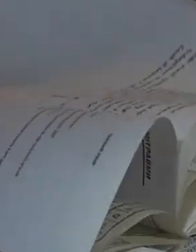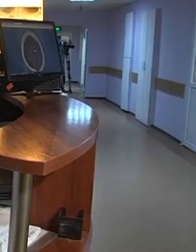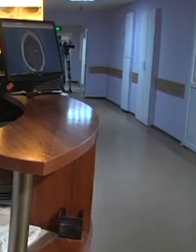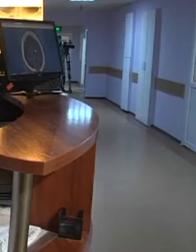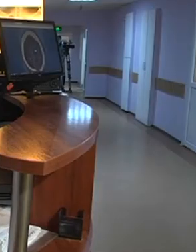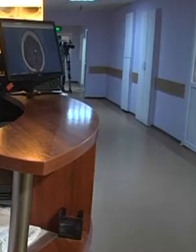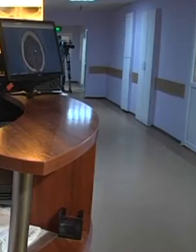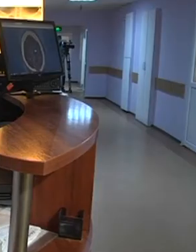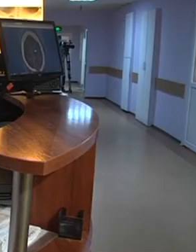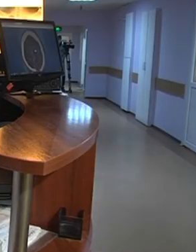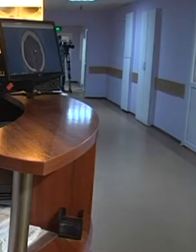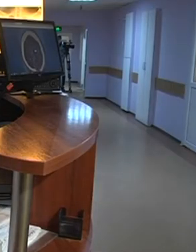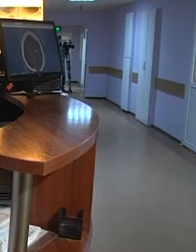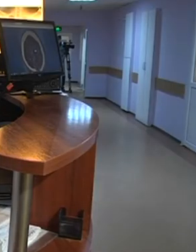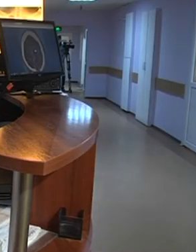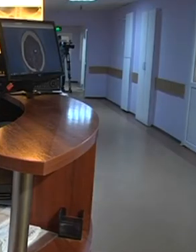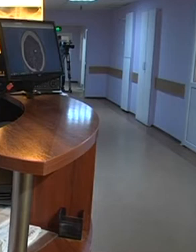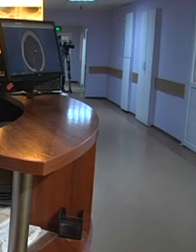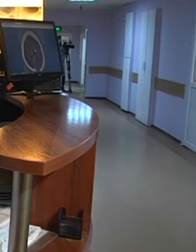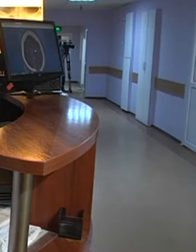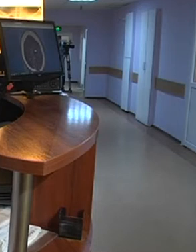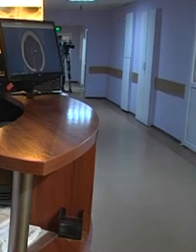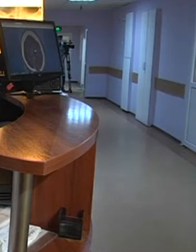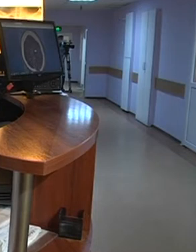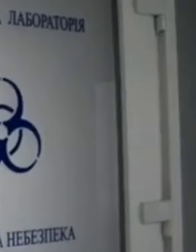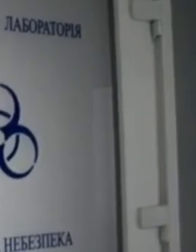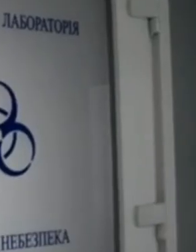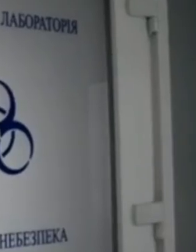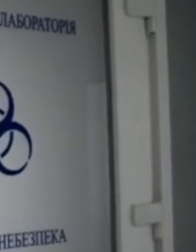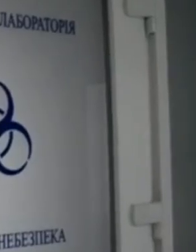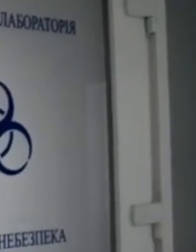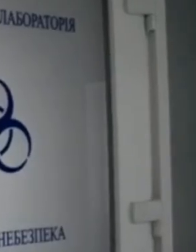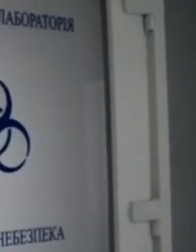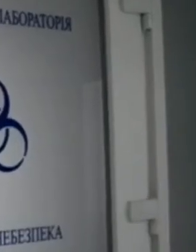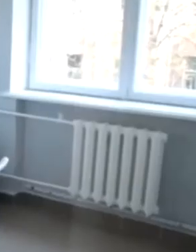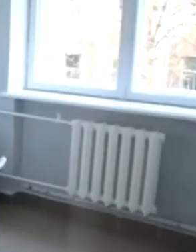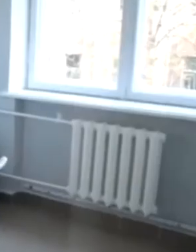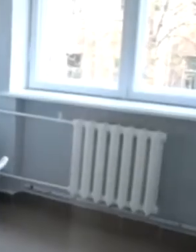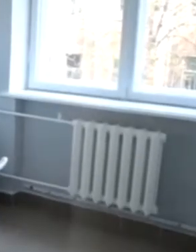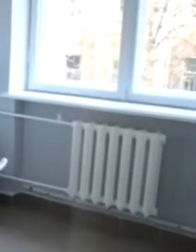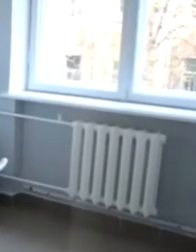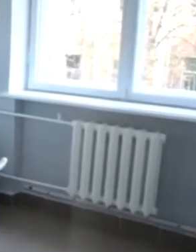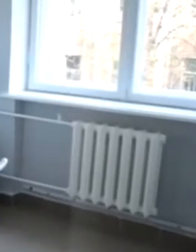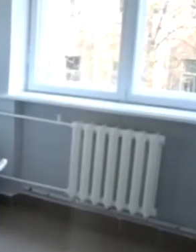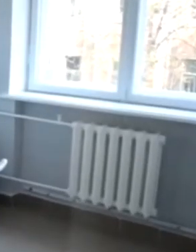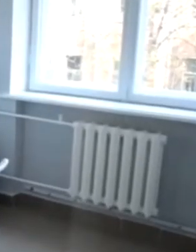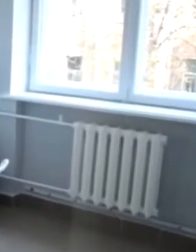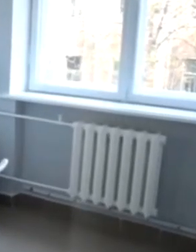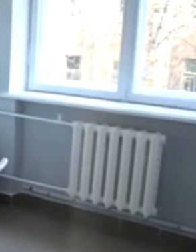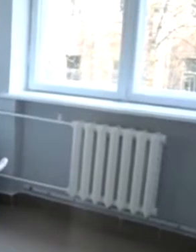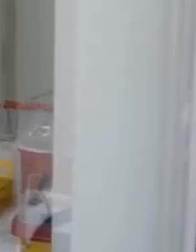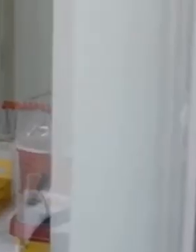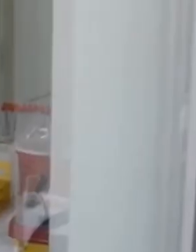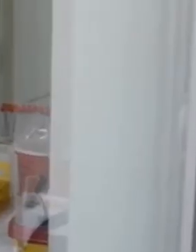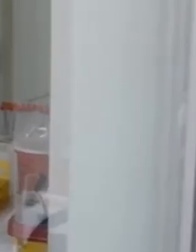Новомосковську 35, Нікополі та Жовтих Водах по 4, Кривому Розі 36. Як повідомляють у Міністерстві